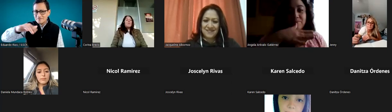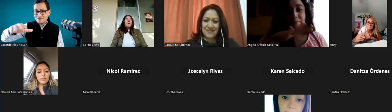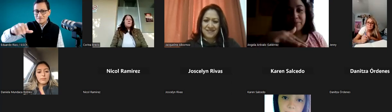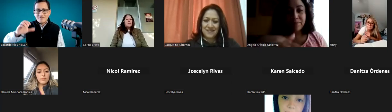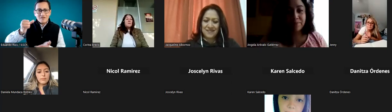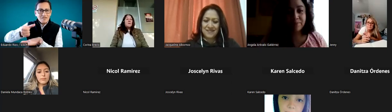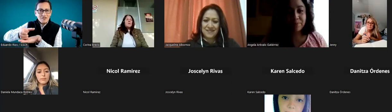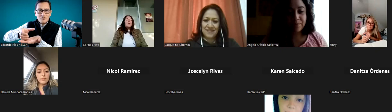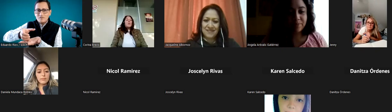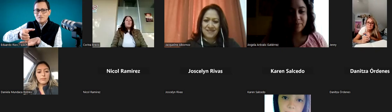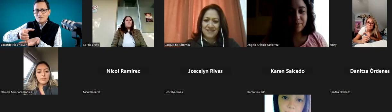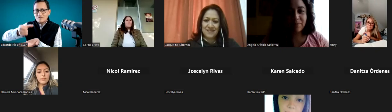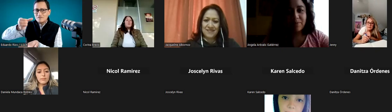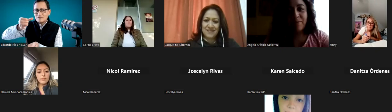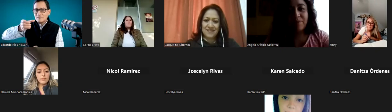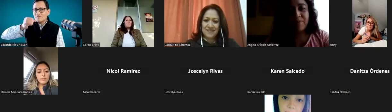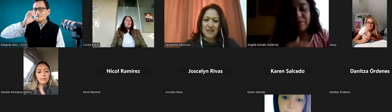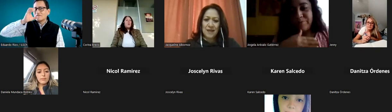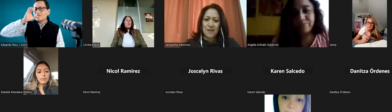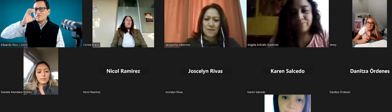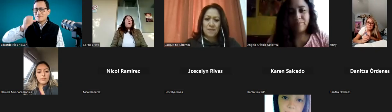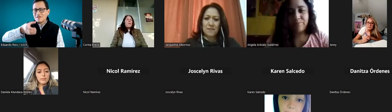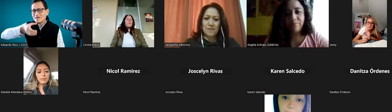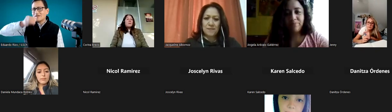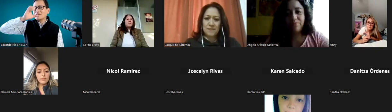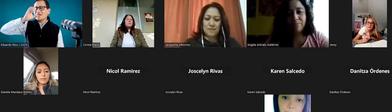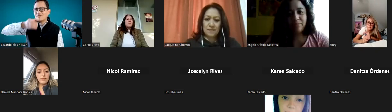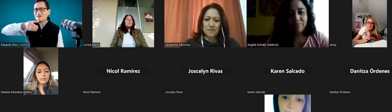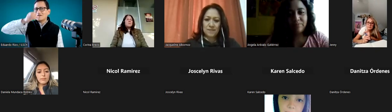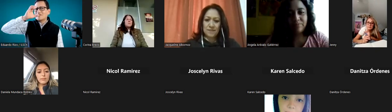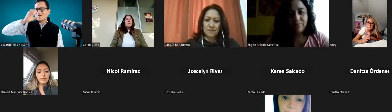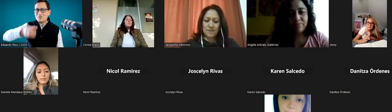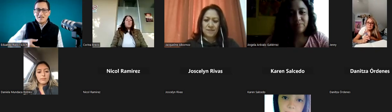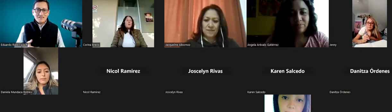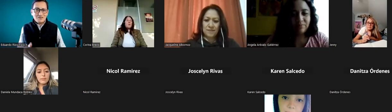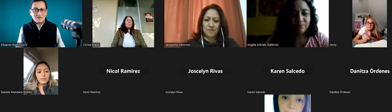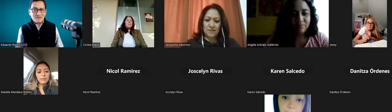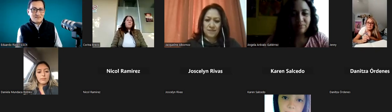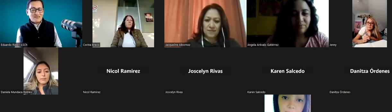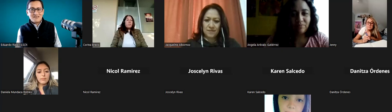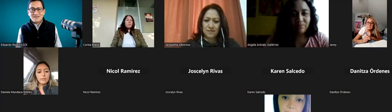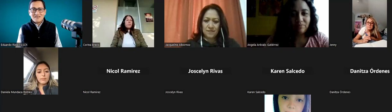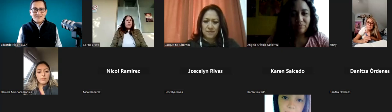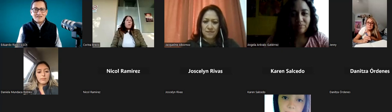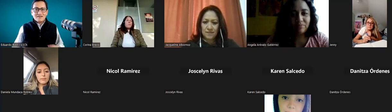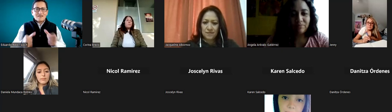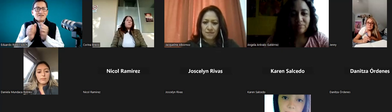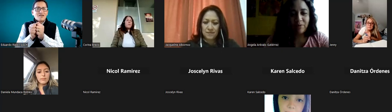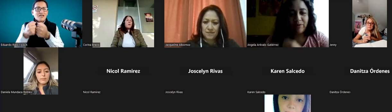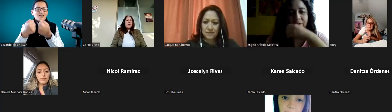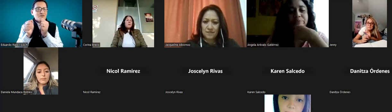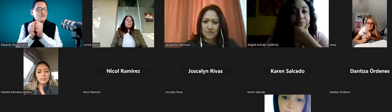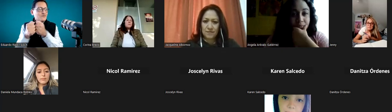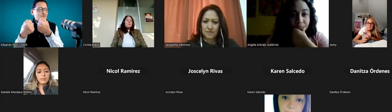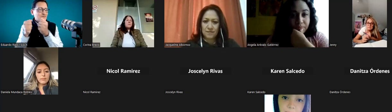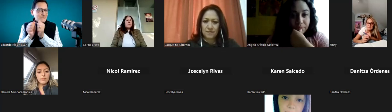Agua. ¿Y esto? Vaso. Tomar. Yeah. Tomar, ¿cierto? Beber. ¿Qué